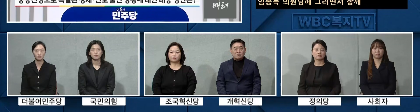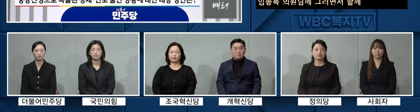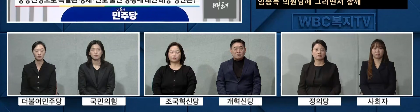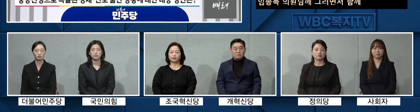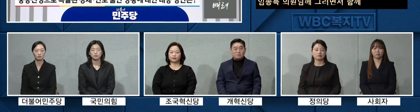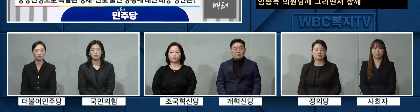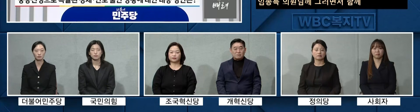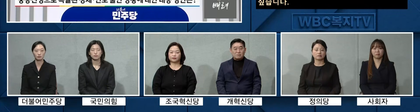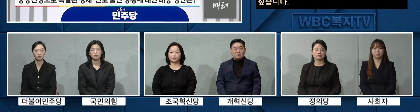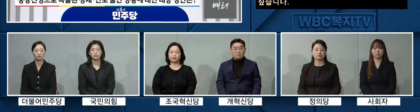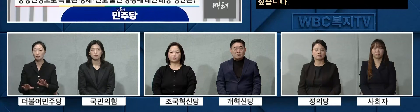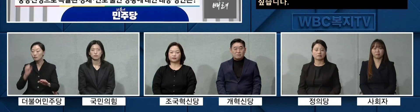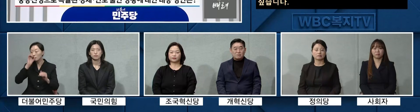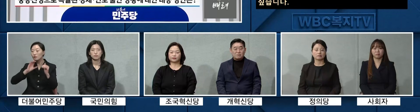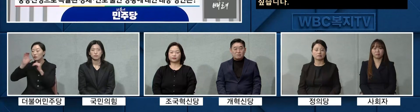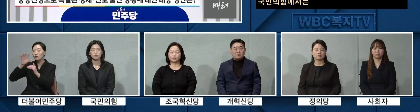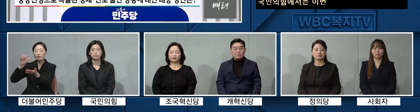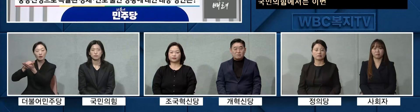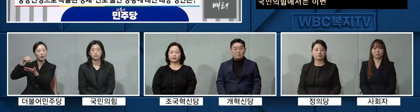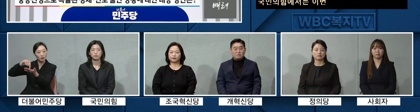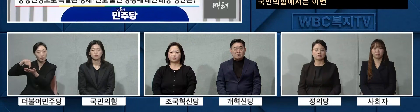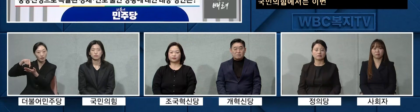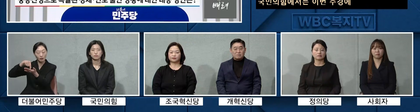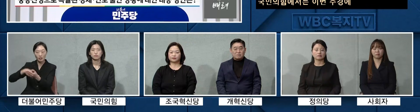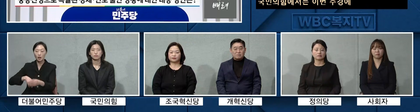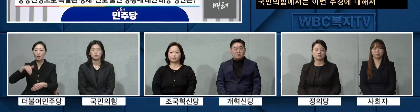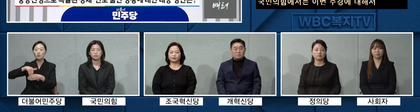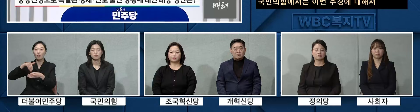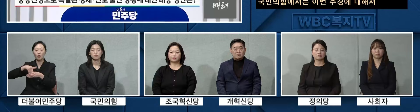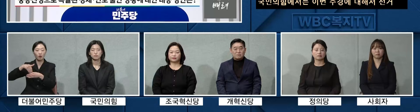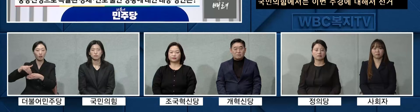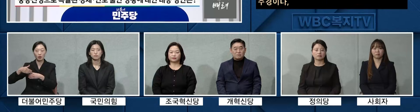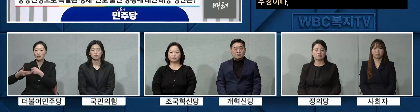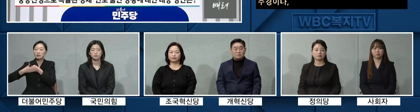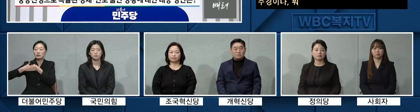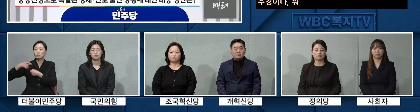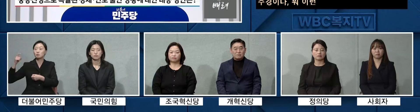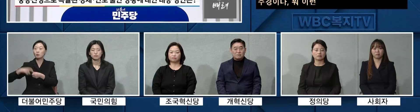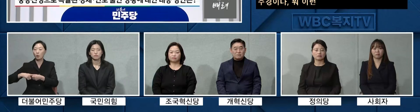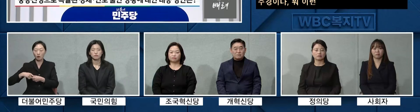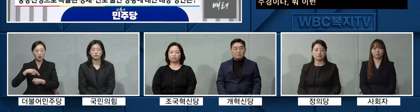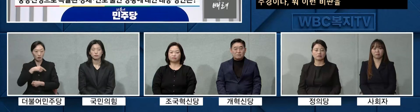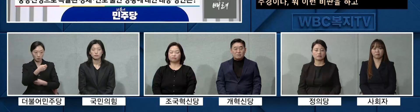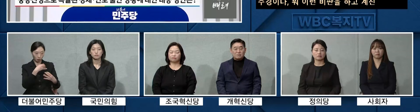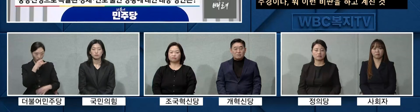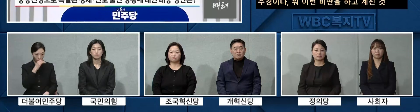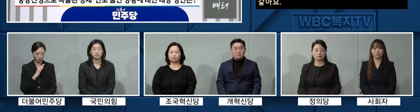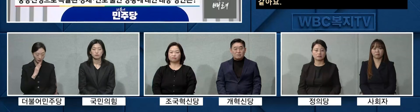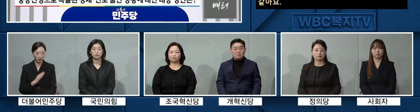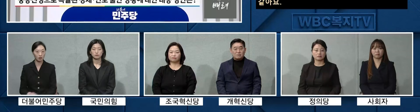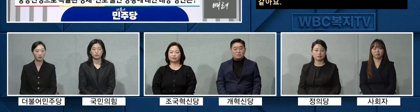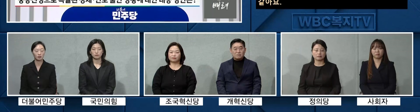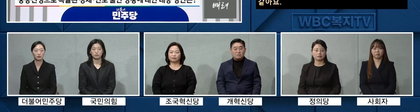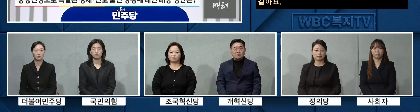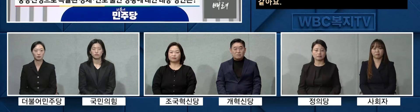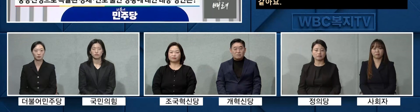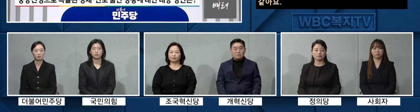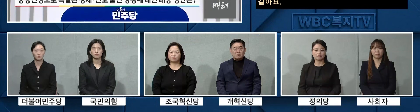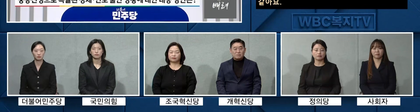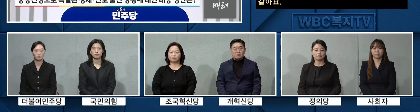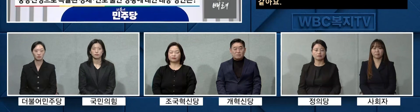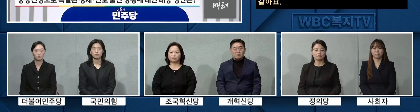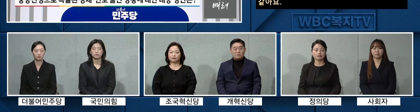국민의힘에서는 이번 추경에 대해서 선거 추경이다 뭐 이런 비판을 하고 계신 것 같아요. 여러 지도부에서. 근데